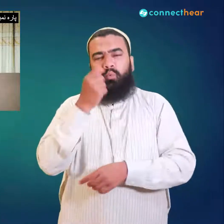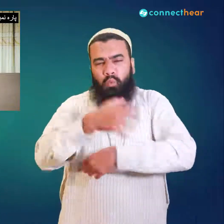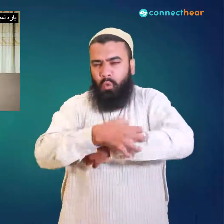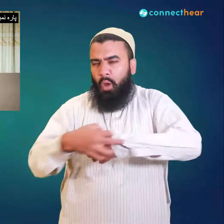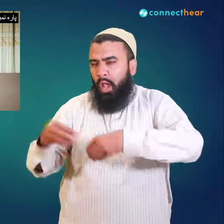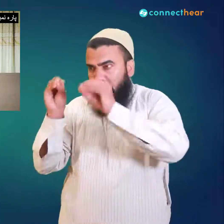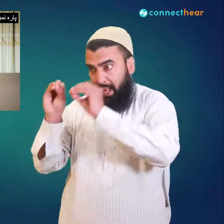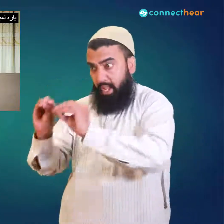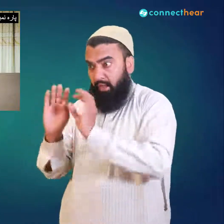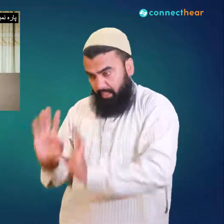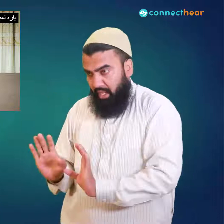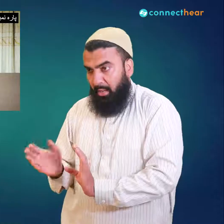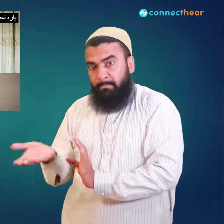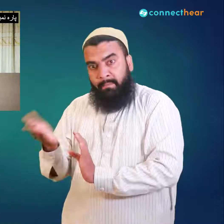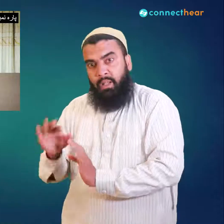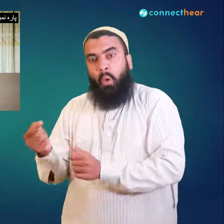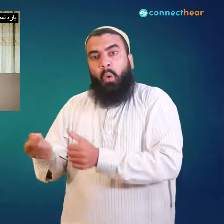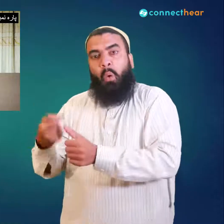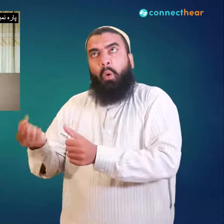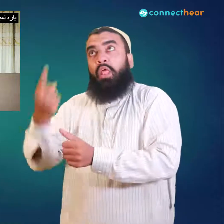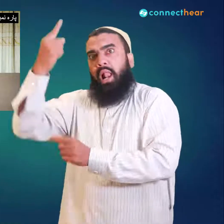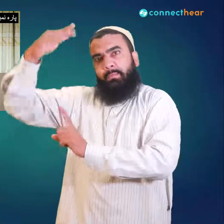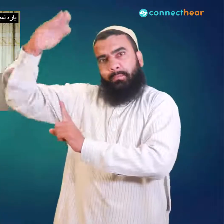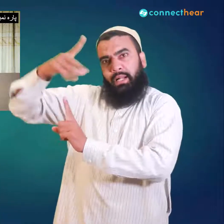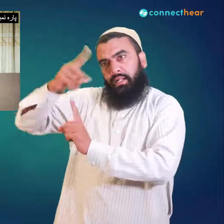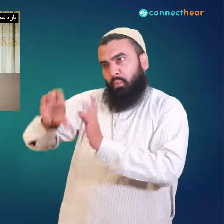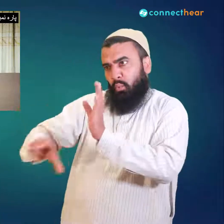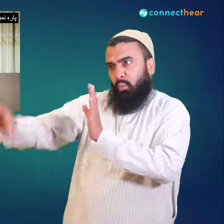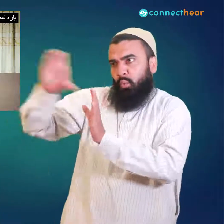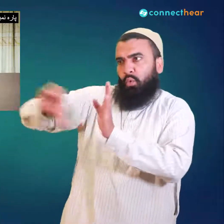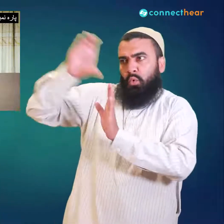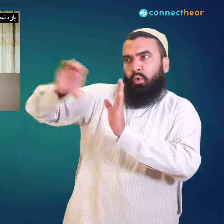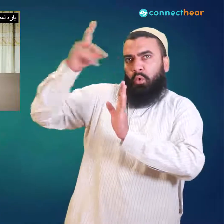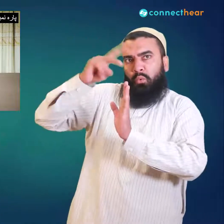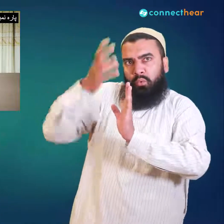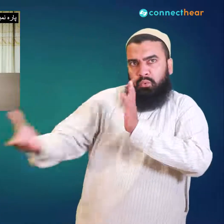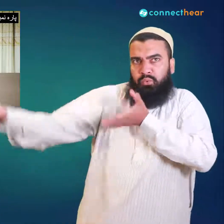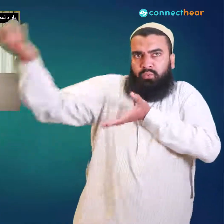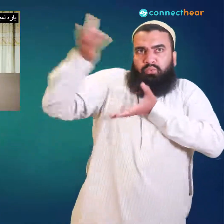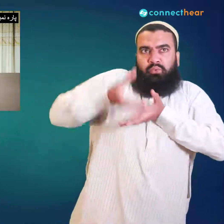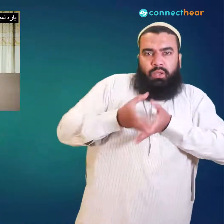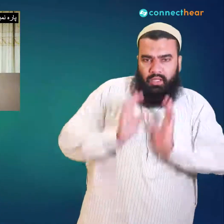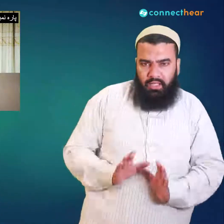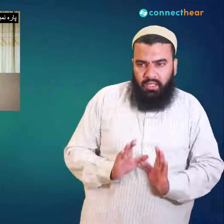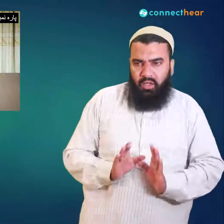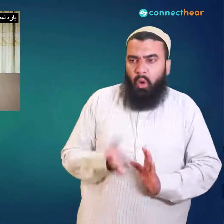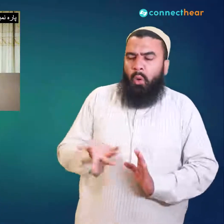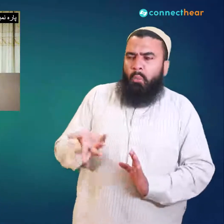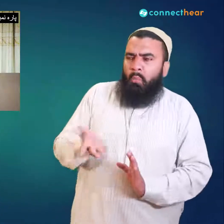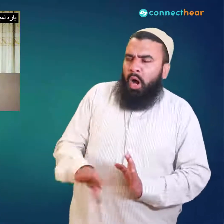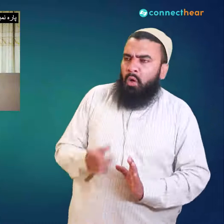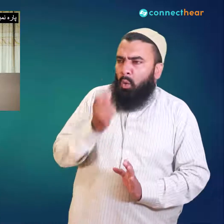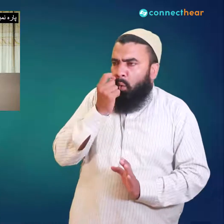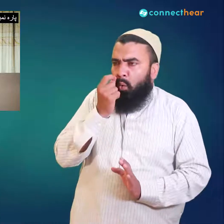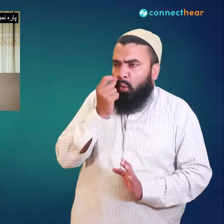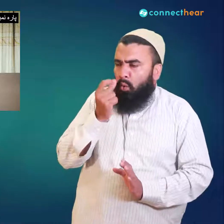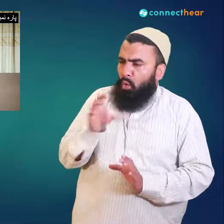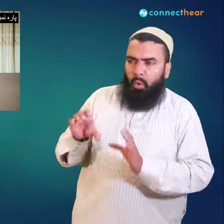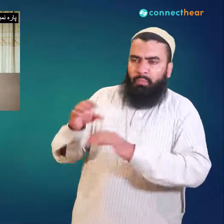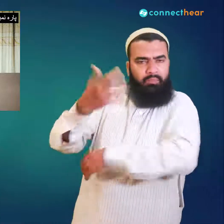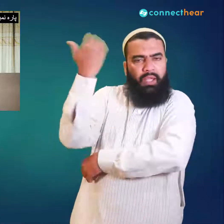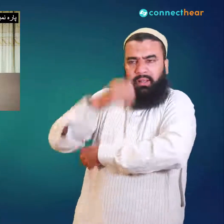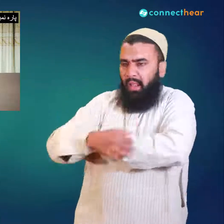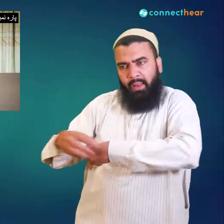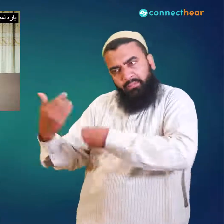اور اس کی برکات نظر آنے لگتی ہیں۔ اسی طرح قطع رحمی اور ظلم جو کرتا ہے اس کا بدلہ بھی اس دنیا